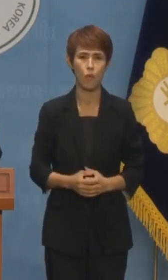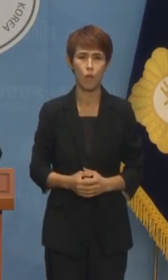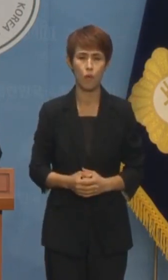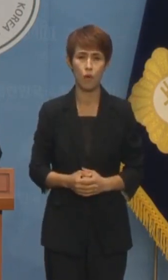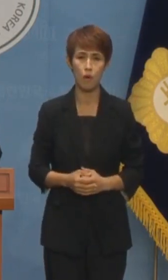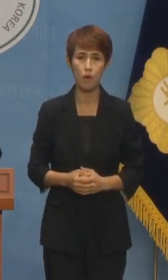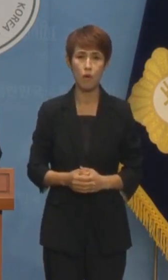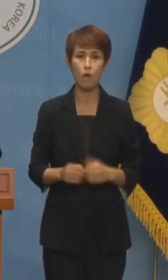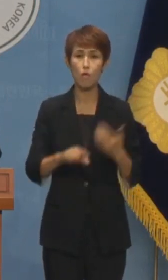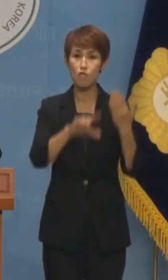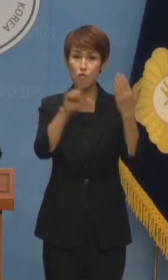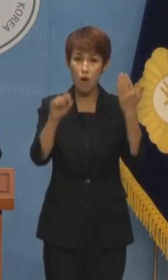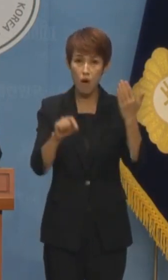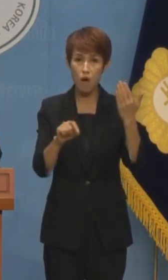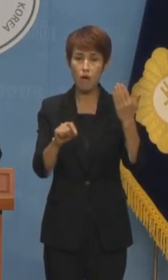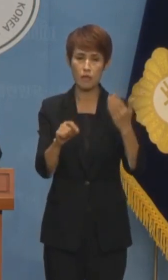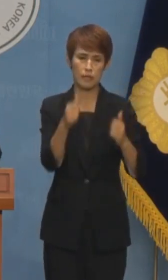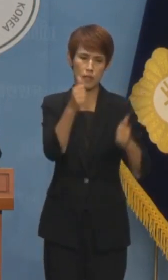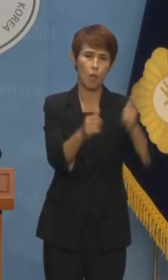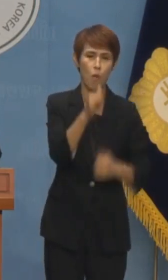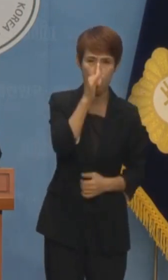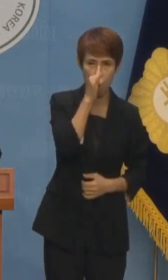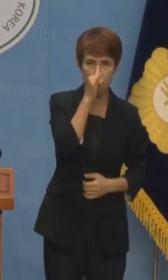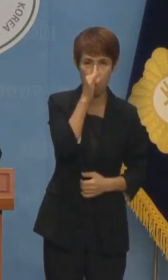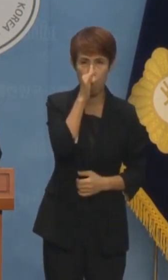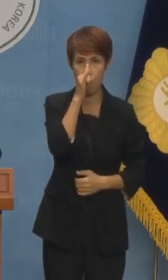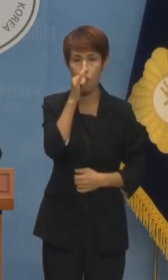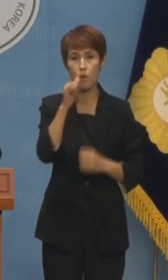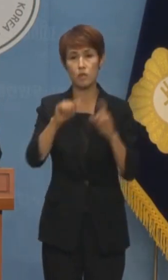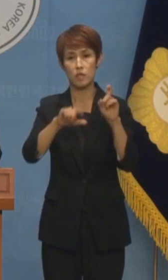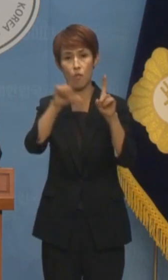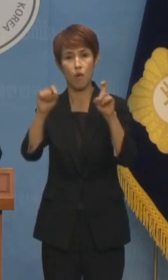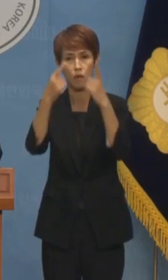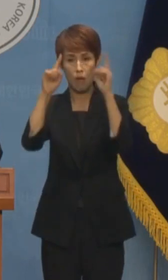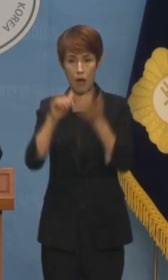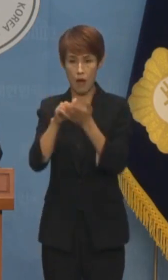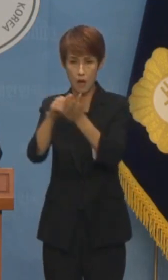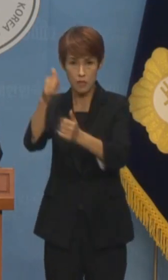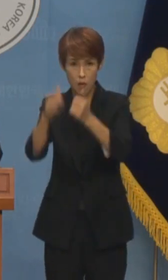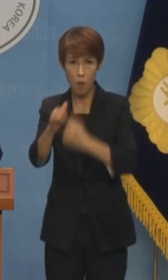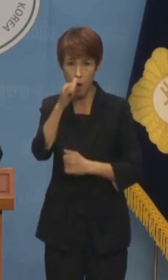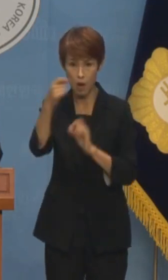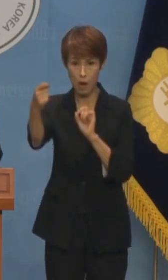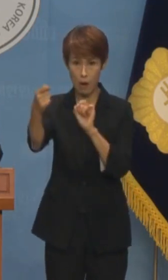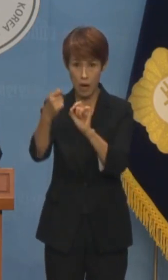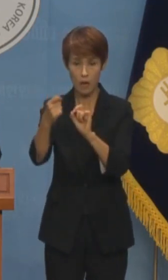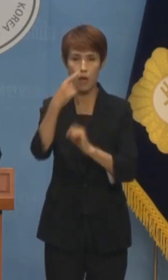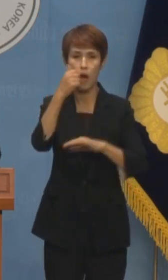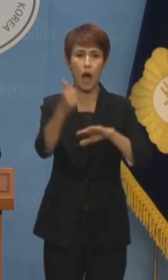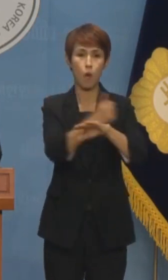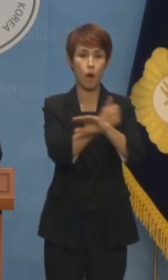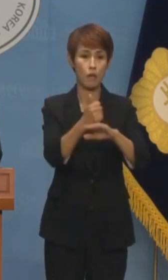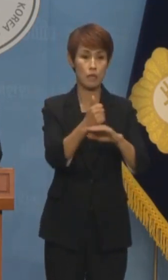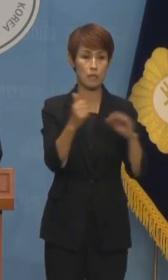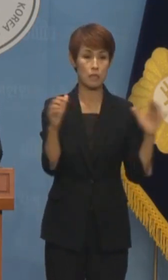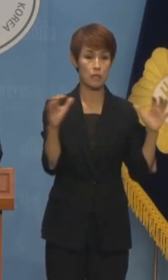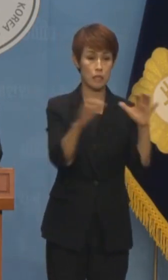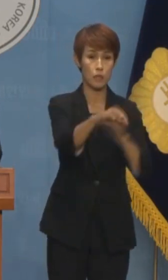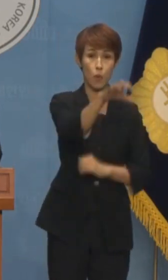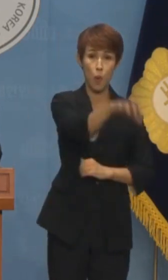특히 9월 평가원 모의고사와 11월 대학 수학능력시험 다가오면 또다시 학원가가 밀집한 지역을